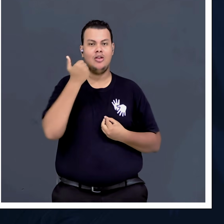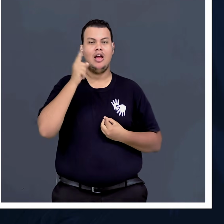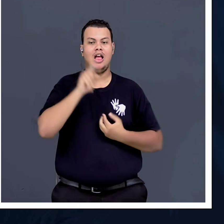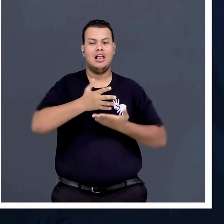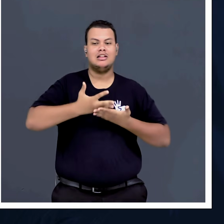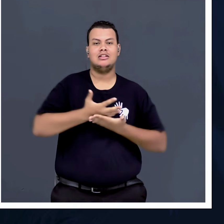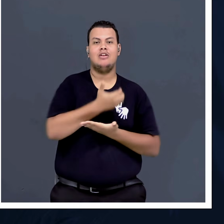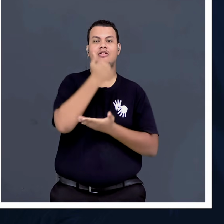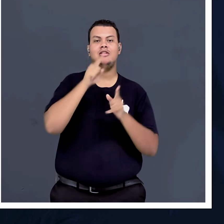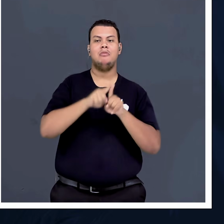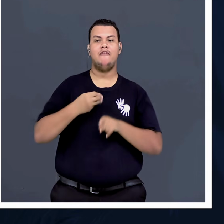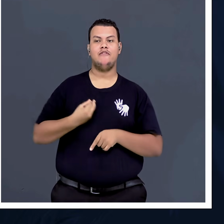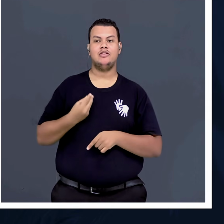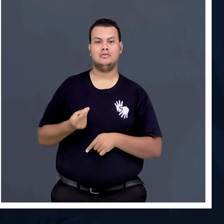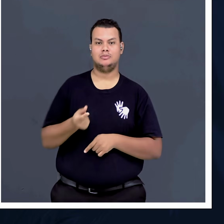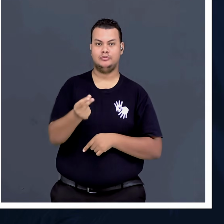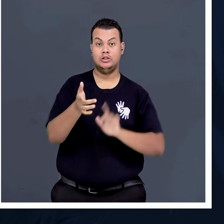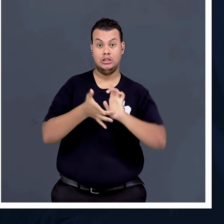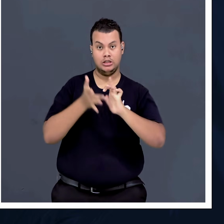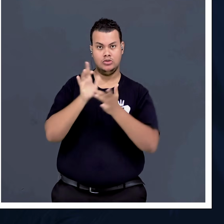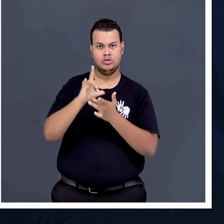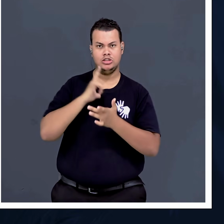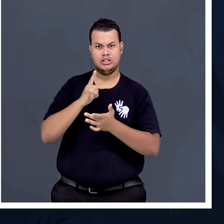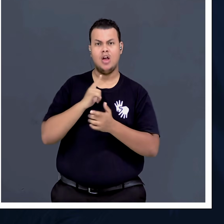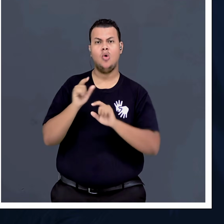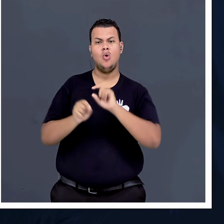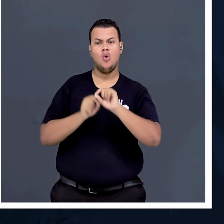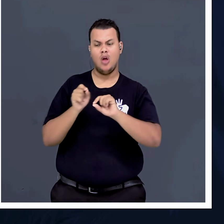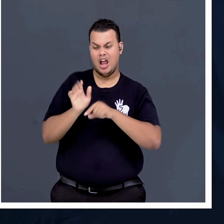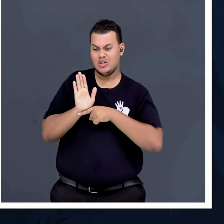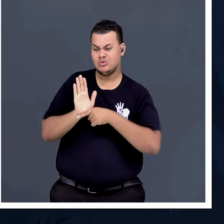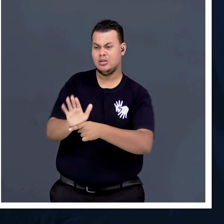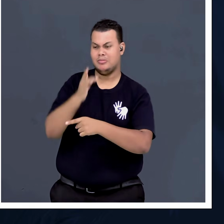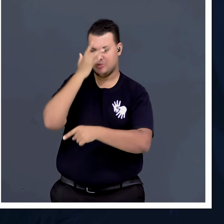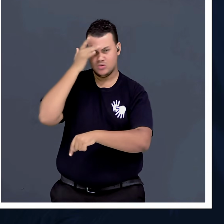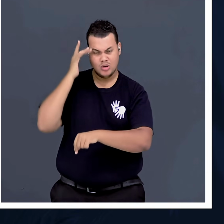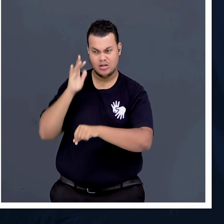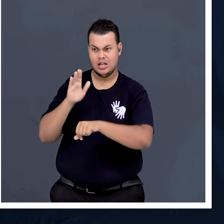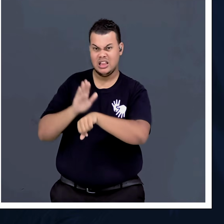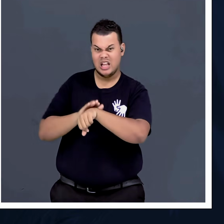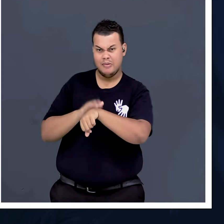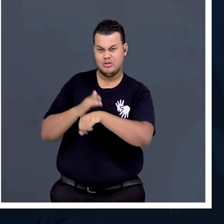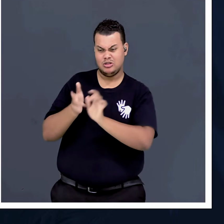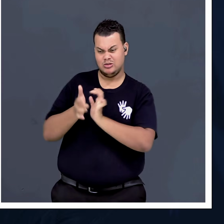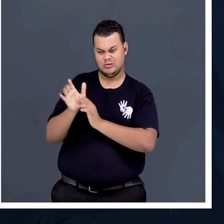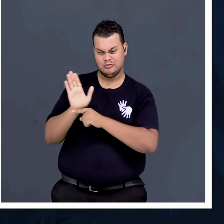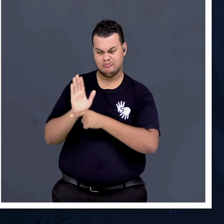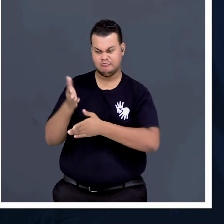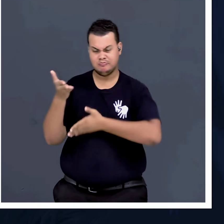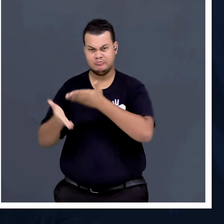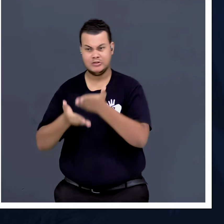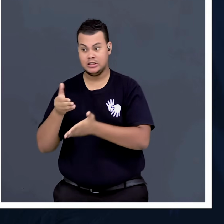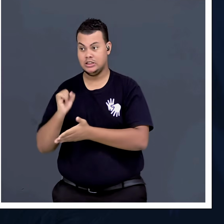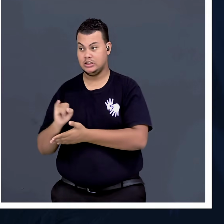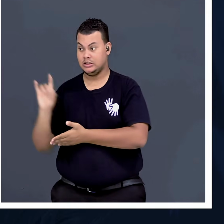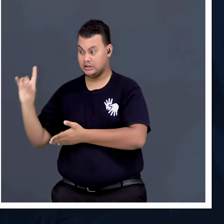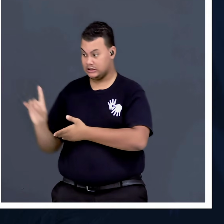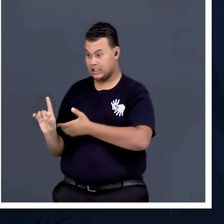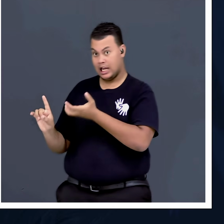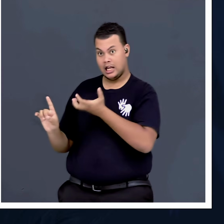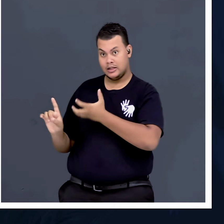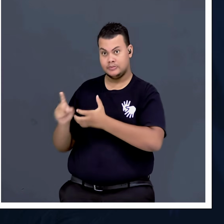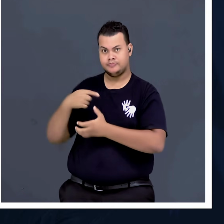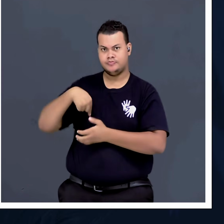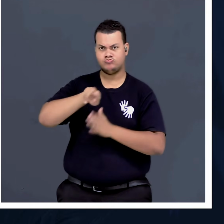a salvação e vida eterna. Jesus investiu o seu tempo em quem queria estar ao seu lado. E quando nós lemos